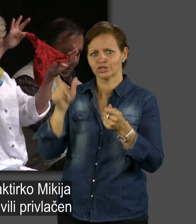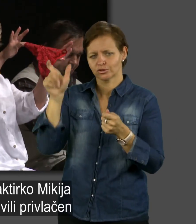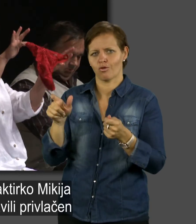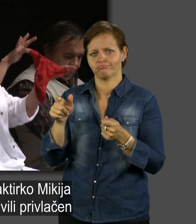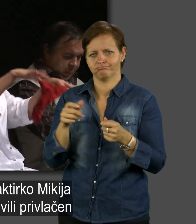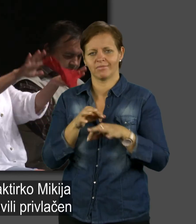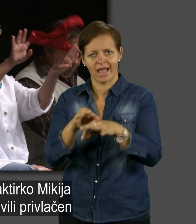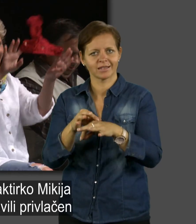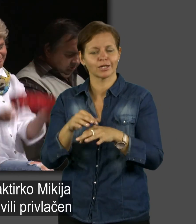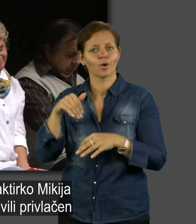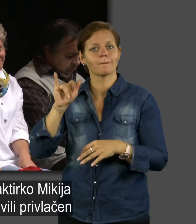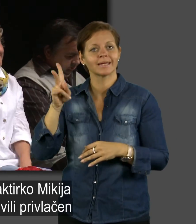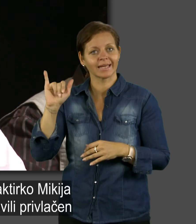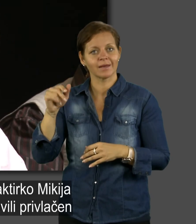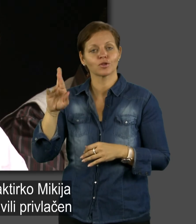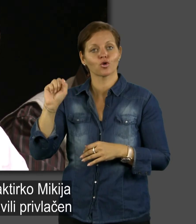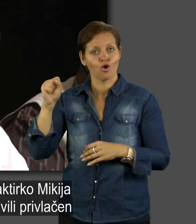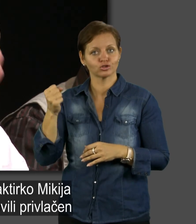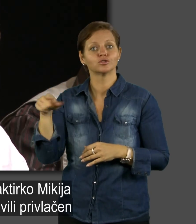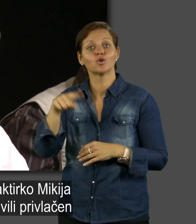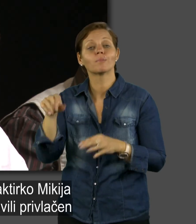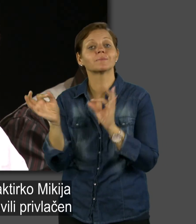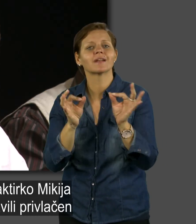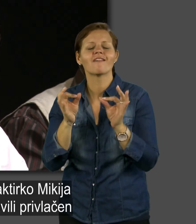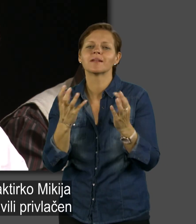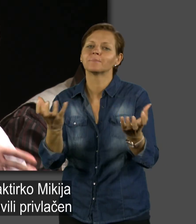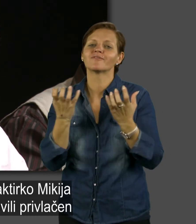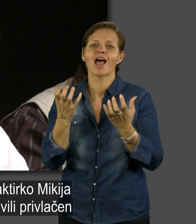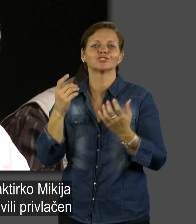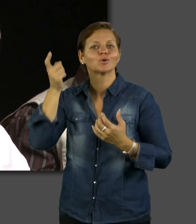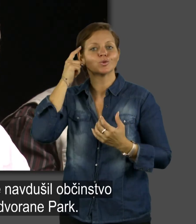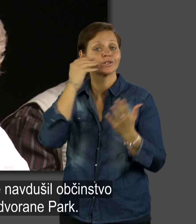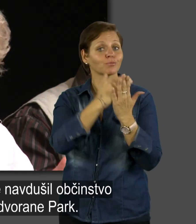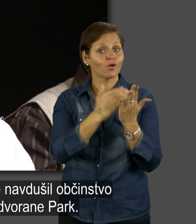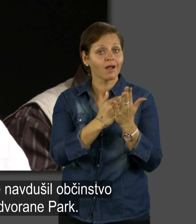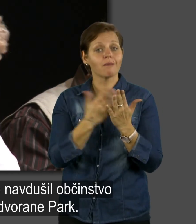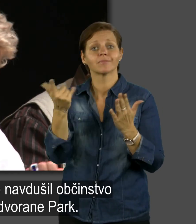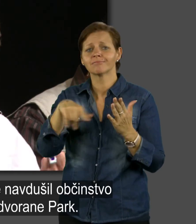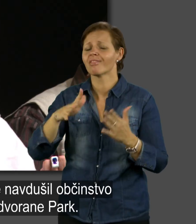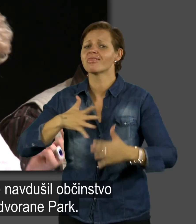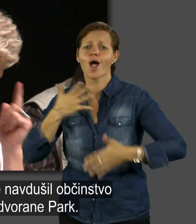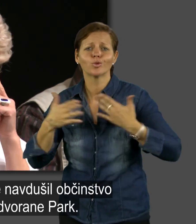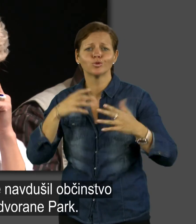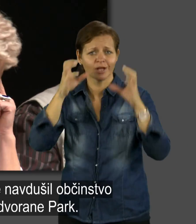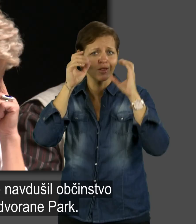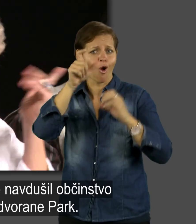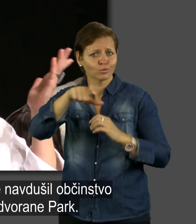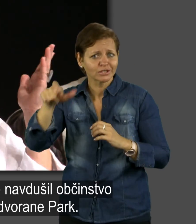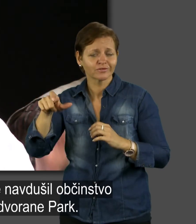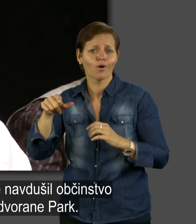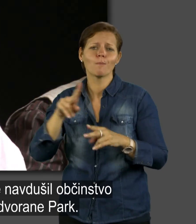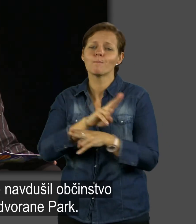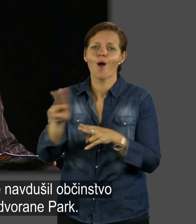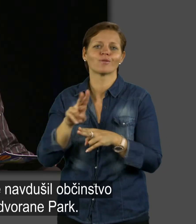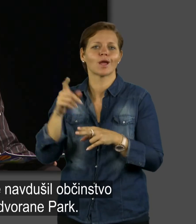Pod režijsko taktirko Mikija Roša so pripravili privlačen kulturni program, ki je navdušil občinstvo